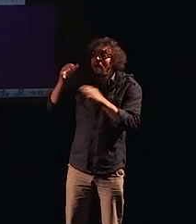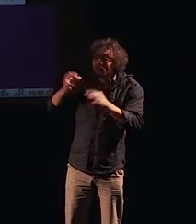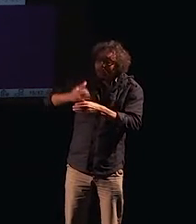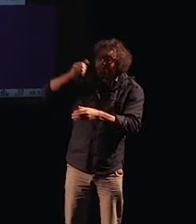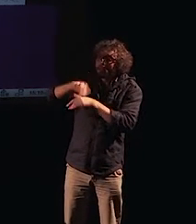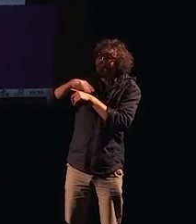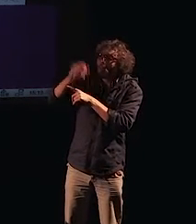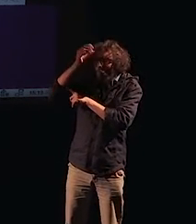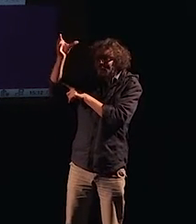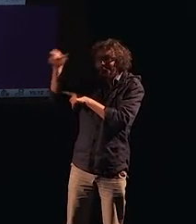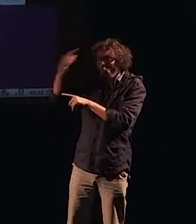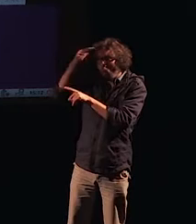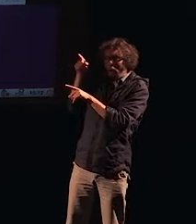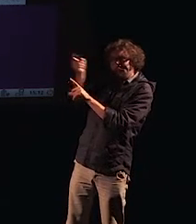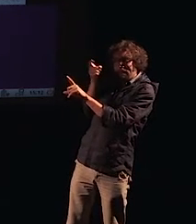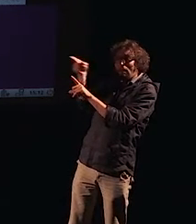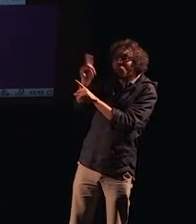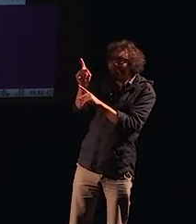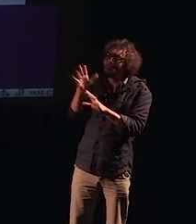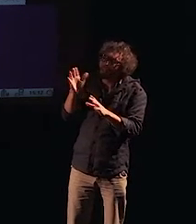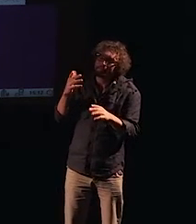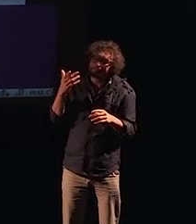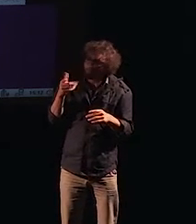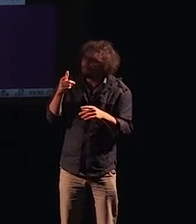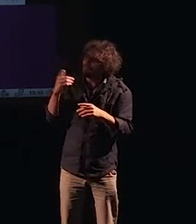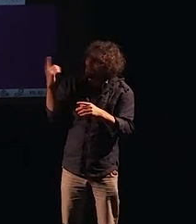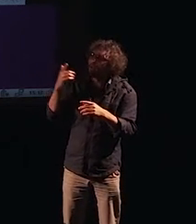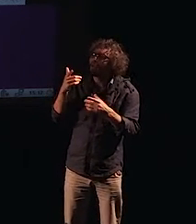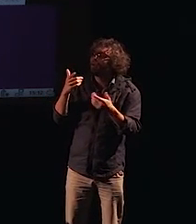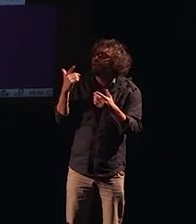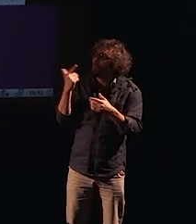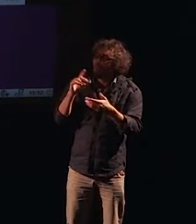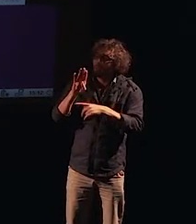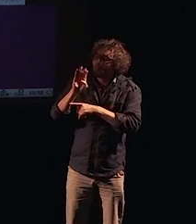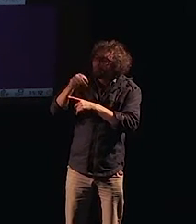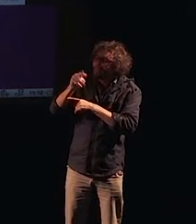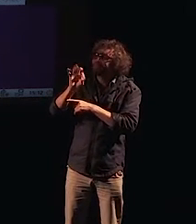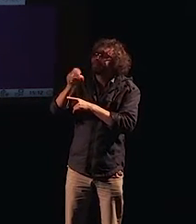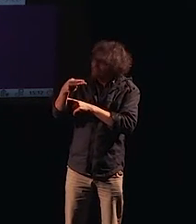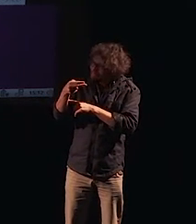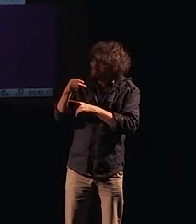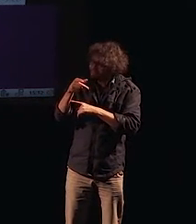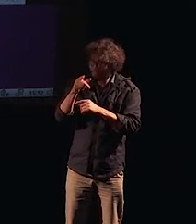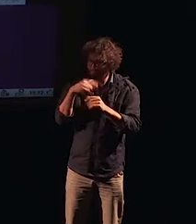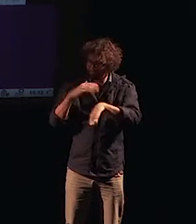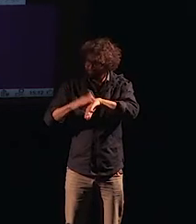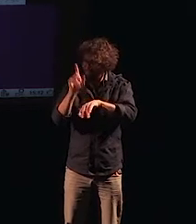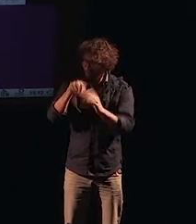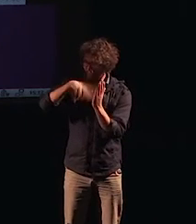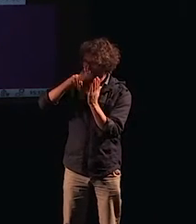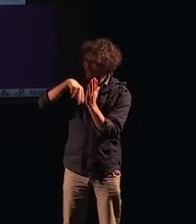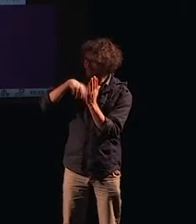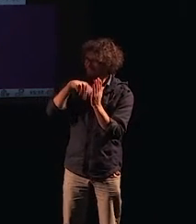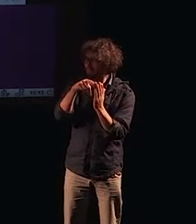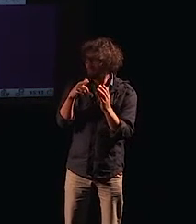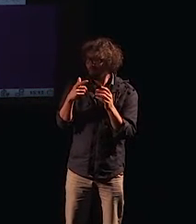voulez une large explication de ce que c'est la prison panoptique, je vous invite à lire Bentham, c'est hyper joyeux comme lecture. C'est